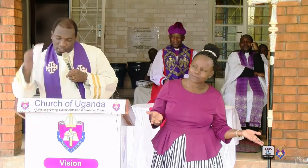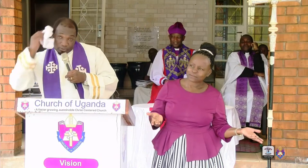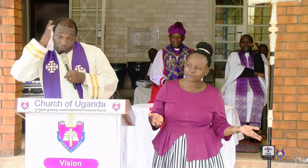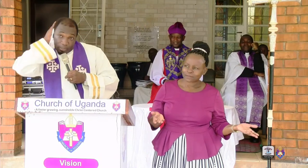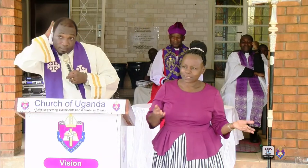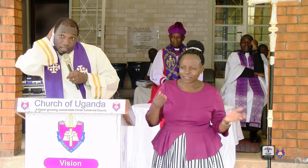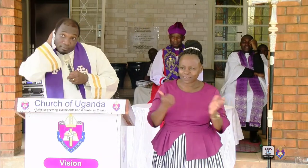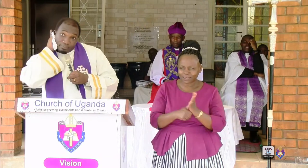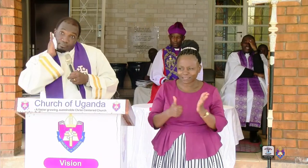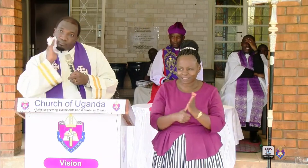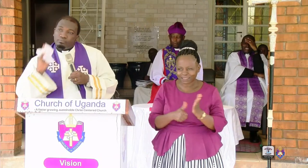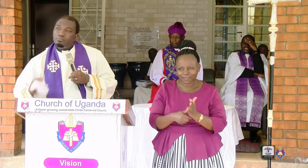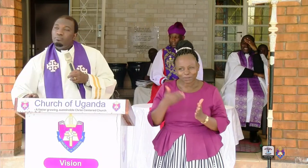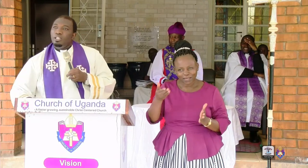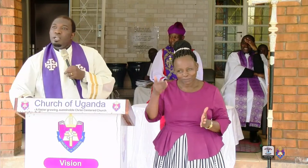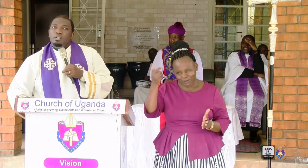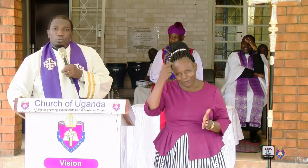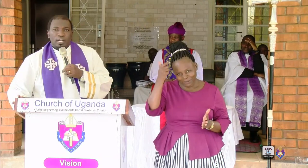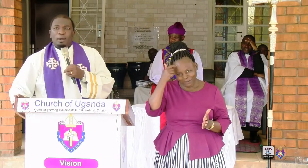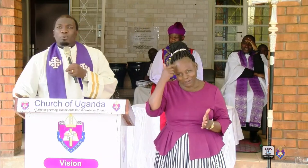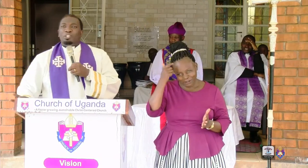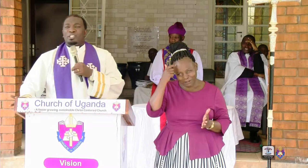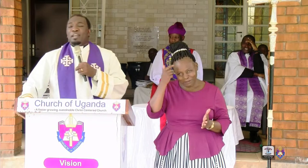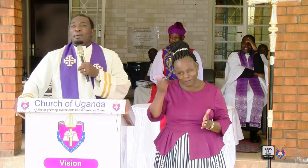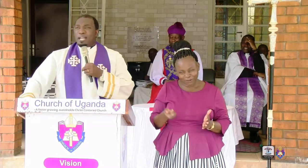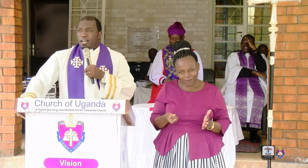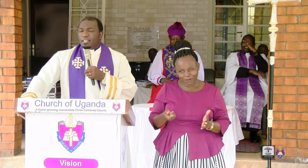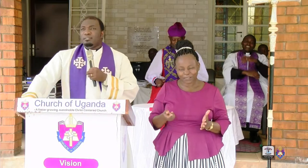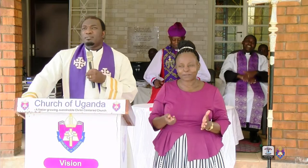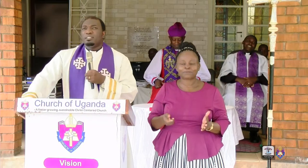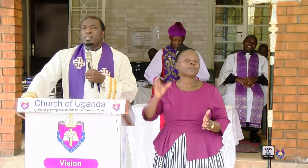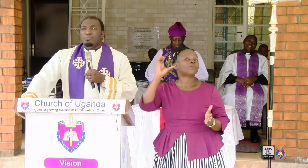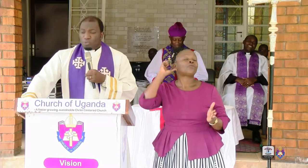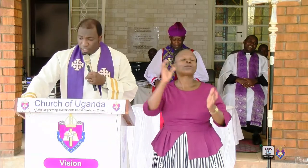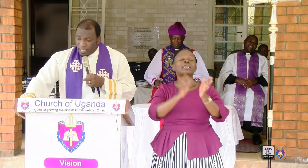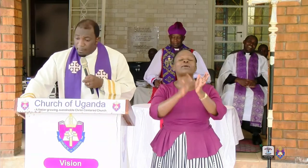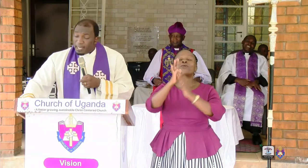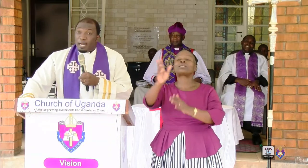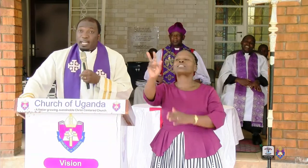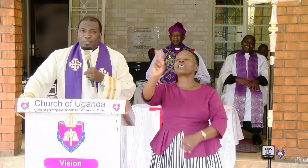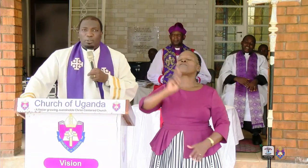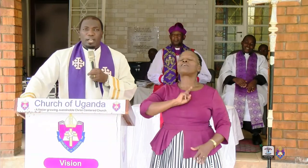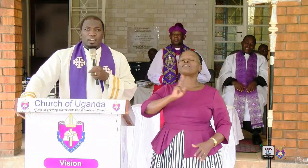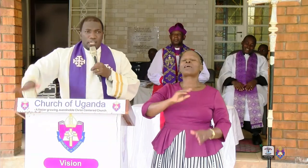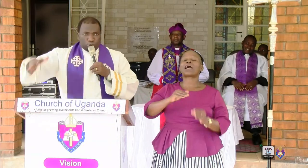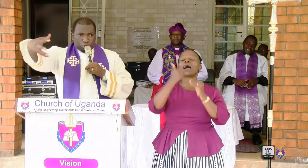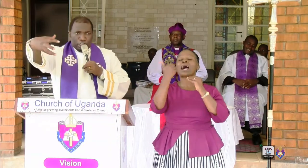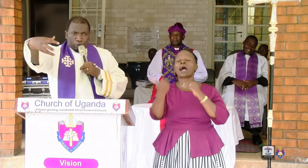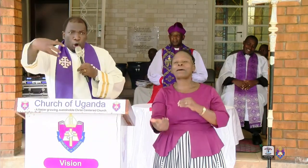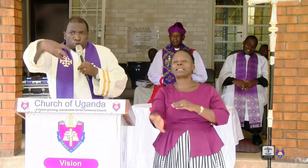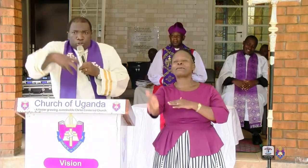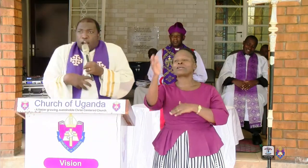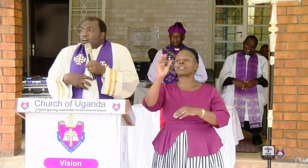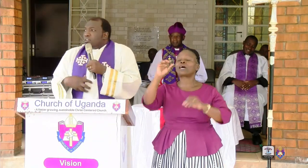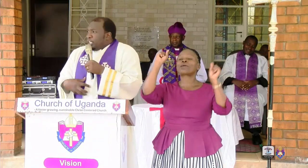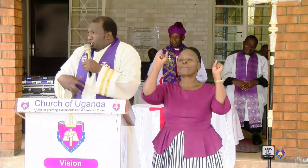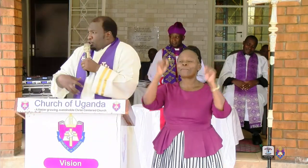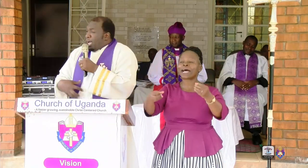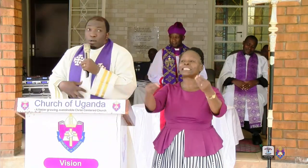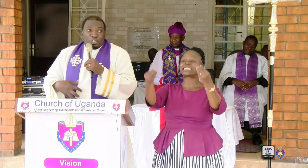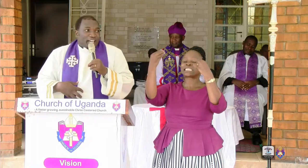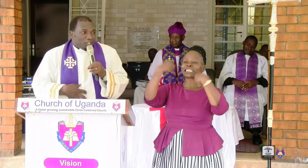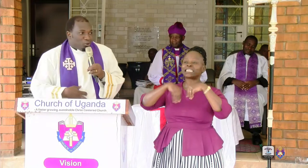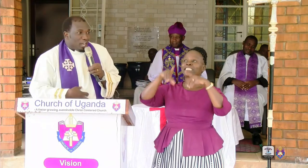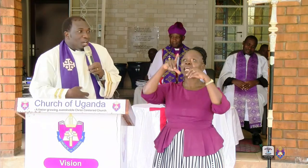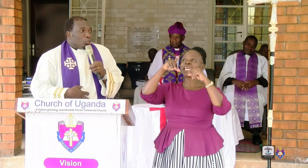Olikechi tali kitufu mama. Mulira bakristayo banange. Mulize bana ba Katonda. Tuteeka okulya